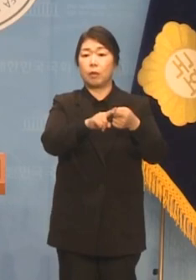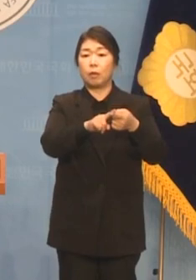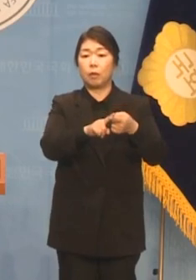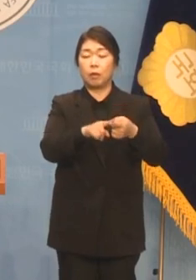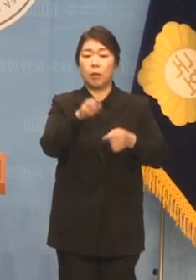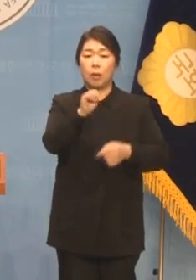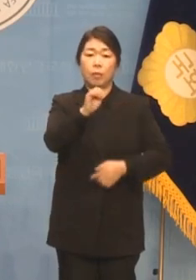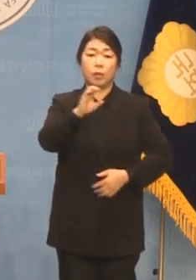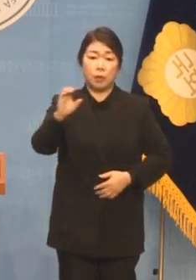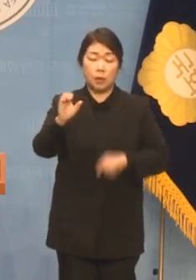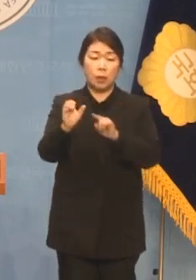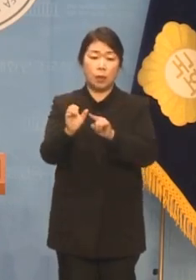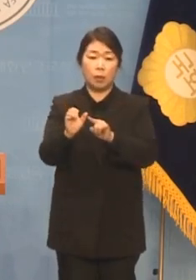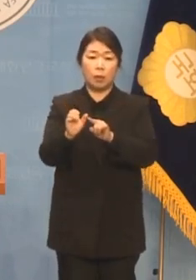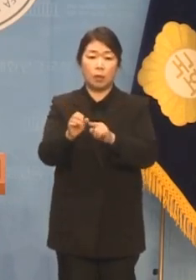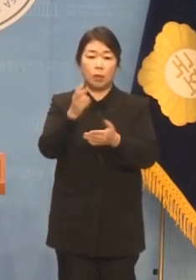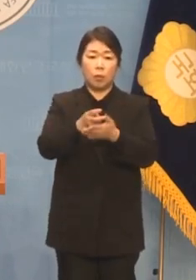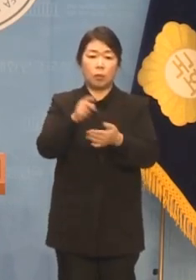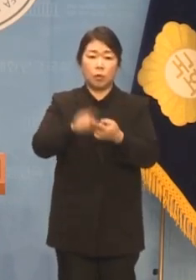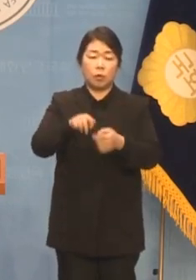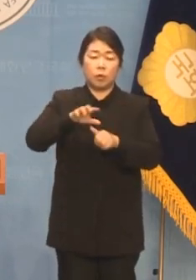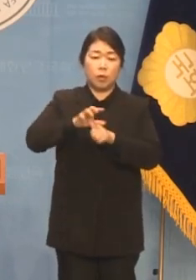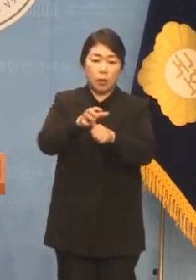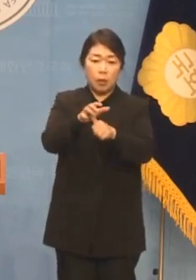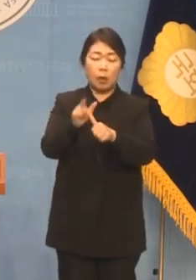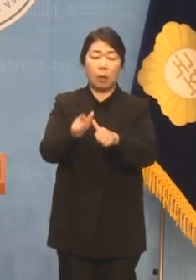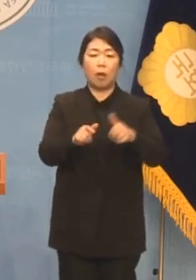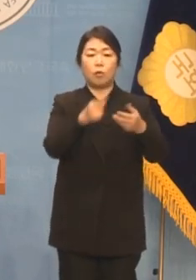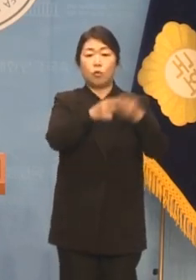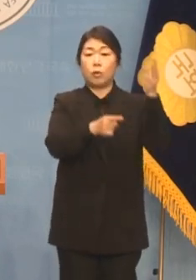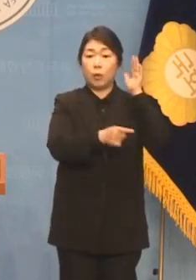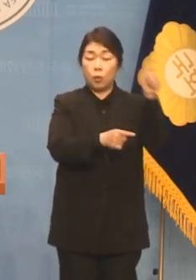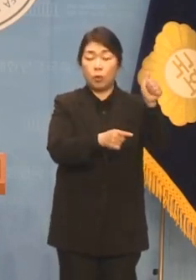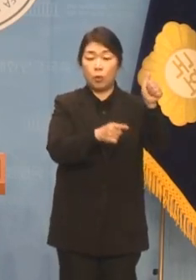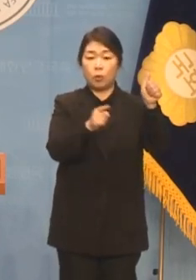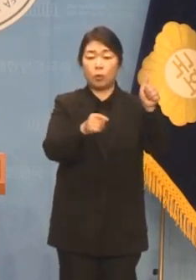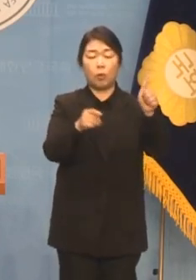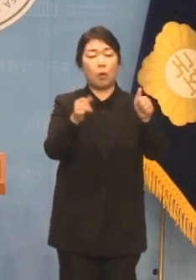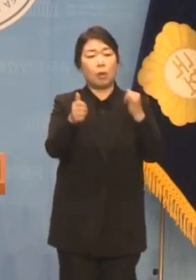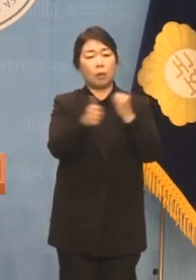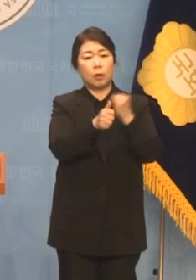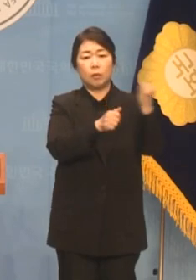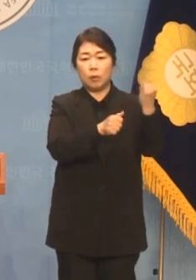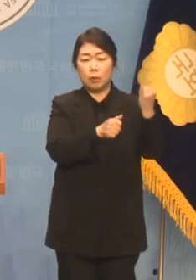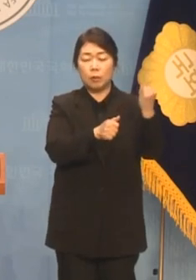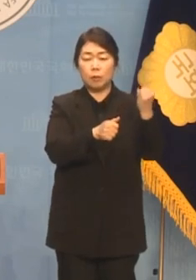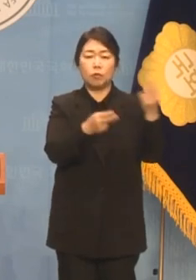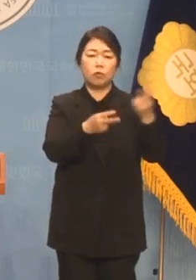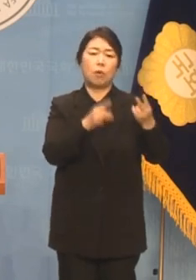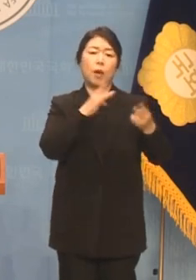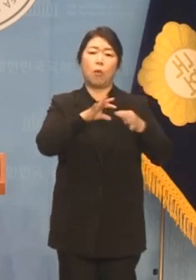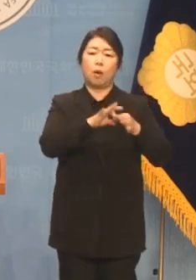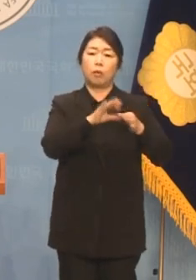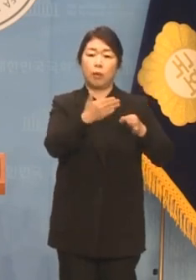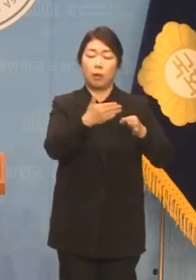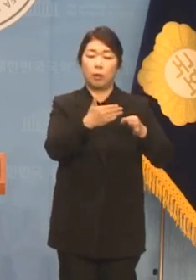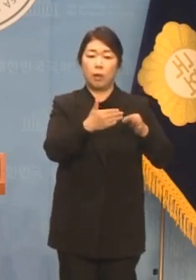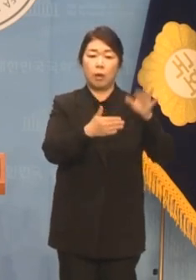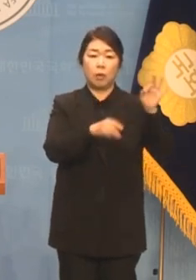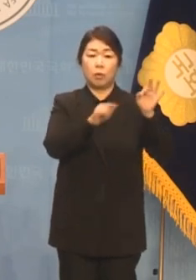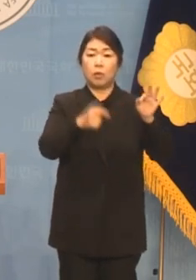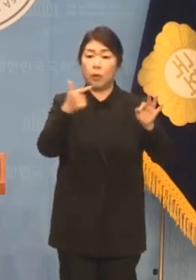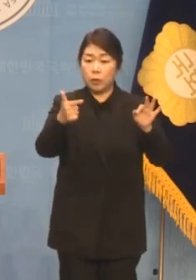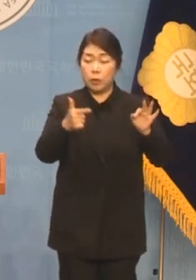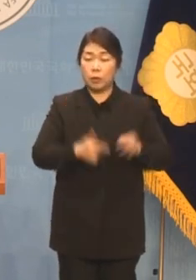열권이 윤석열 대통령과 김건희 여사 등과 관련되었을뿐 선거하는 무관한 사안이었습니다